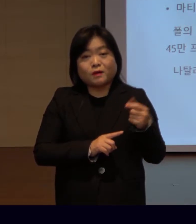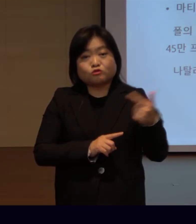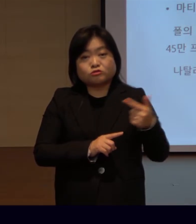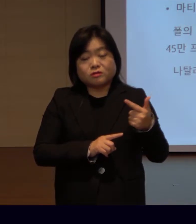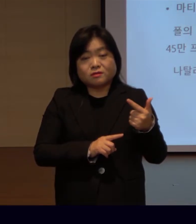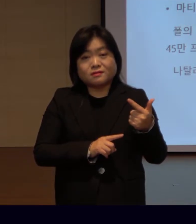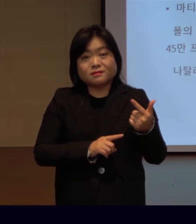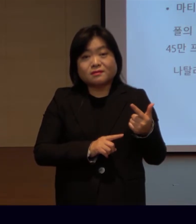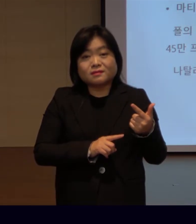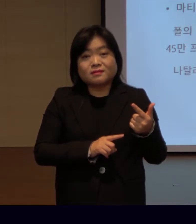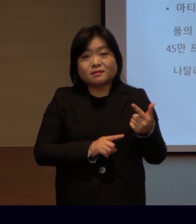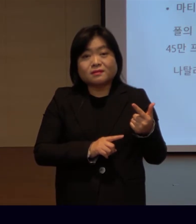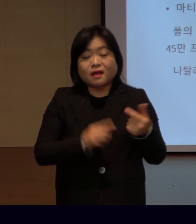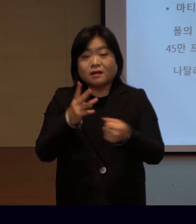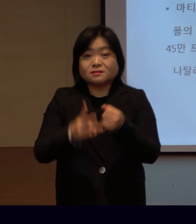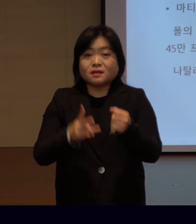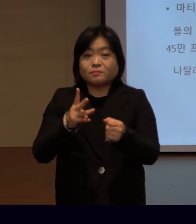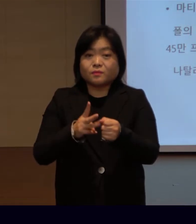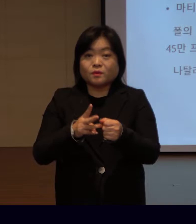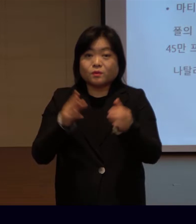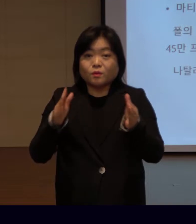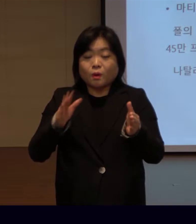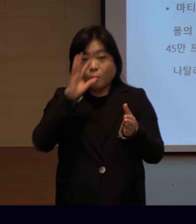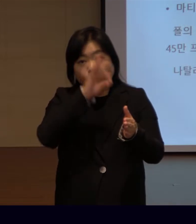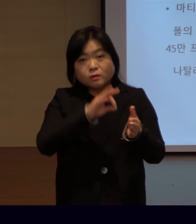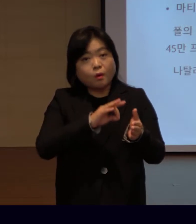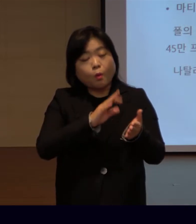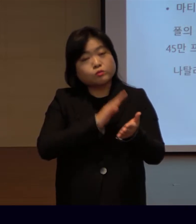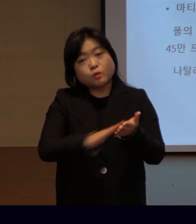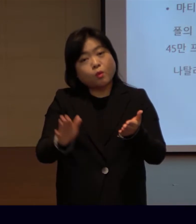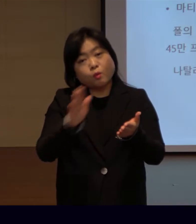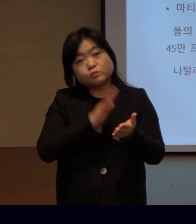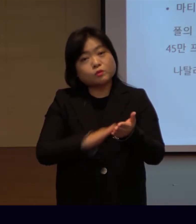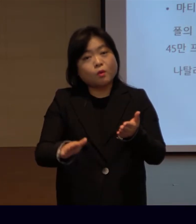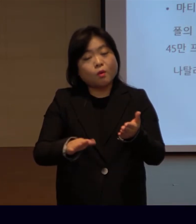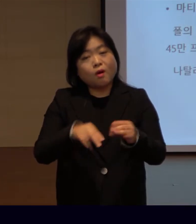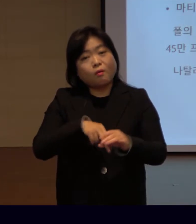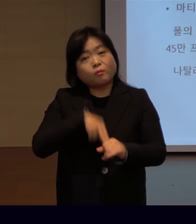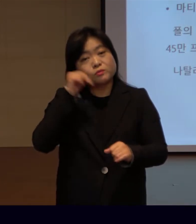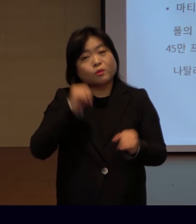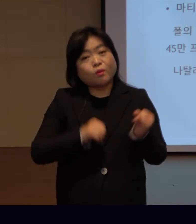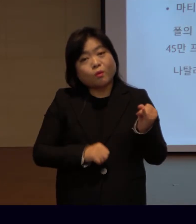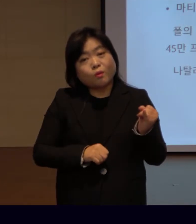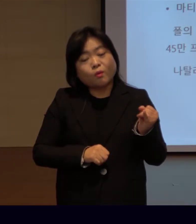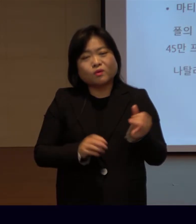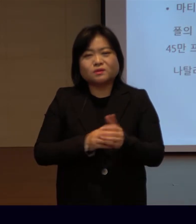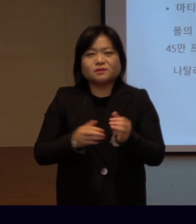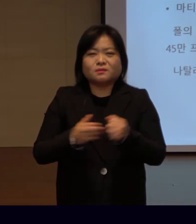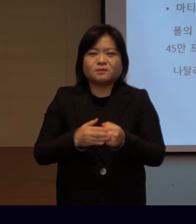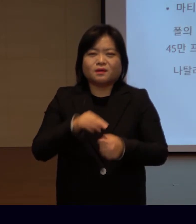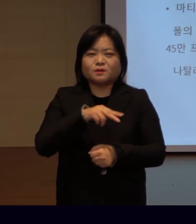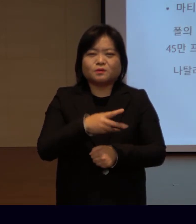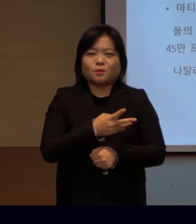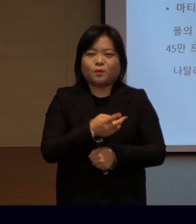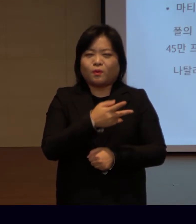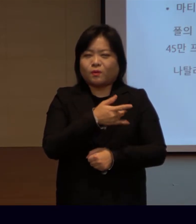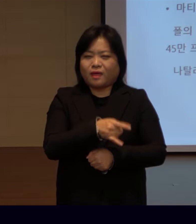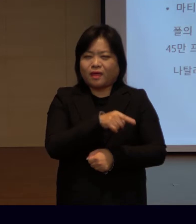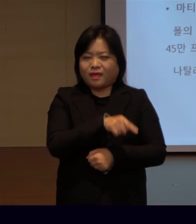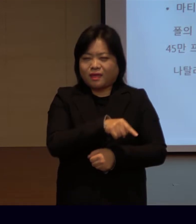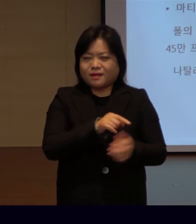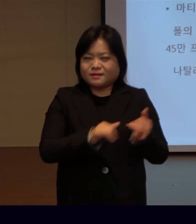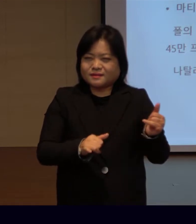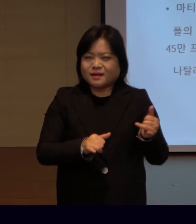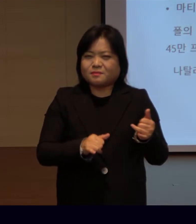프랑인데 3년 동안 다 써버리고 없어요. 그러니까 한 푼도 없는 거죠. 그러니까 이제 솔로네는 이쪽 여자 쪽 공증인은